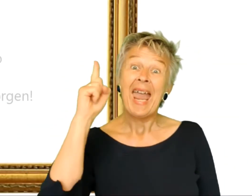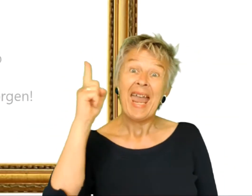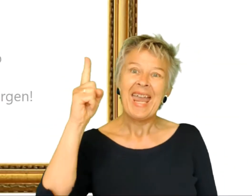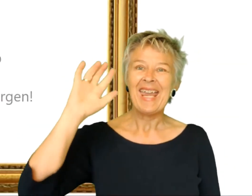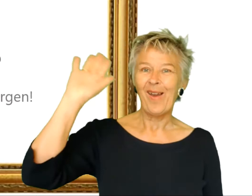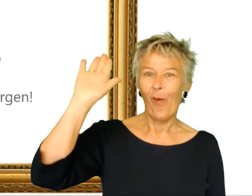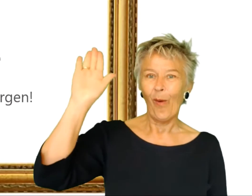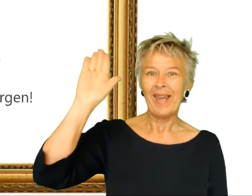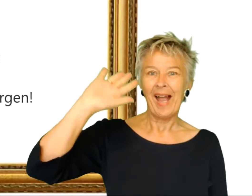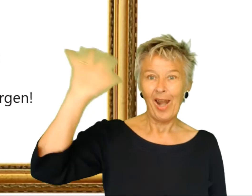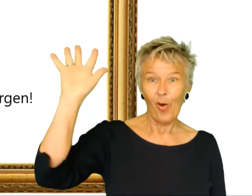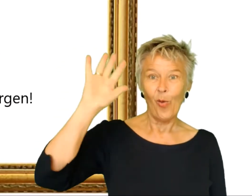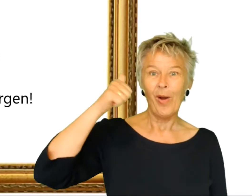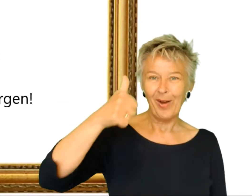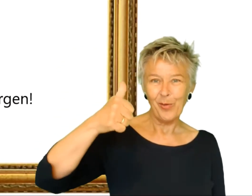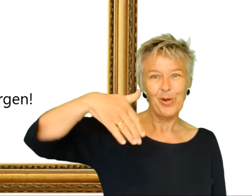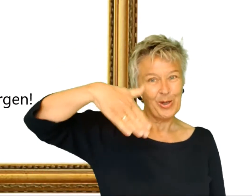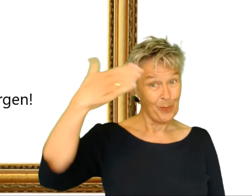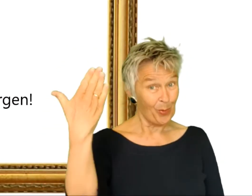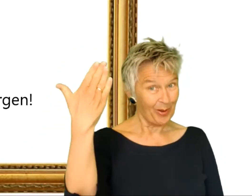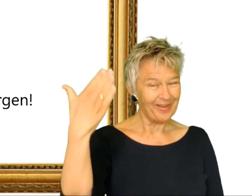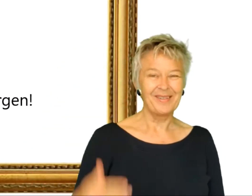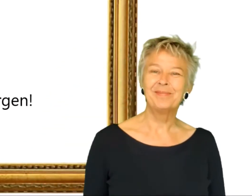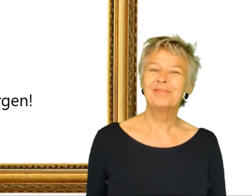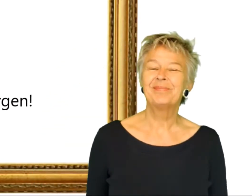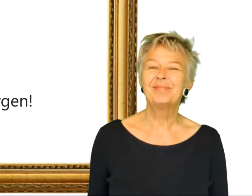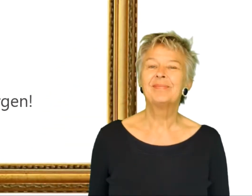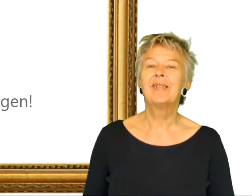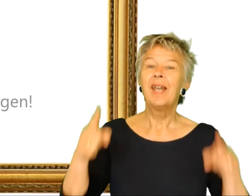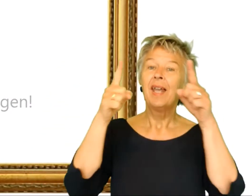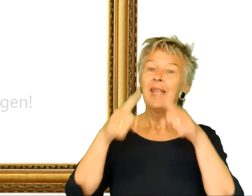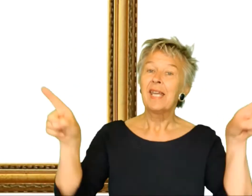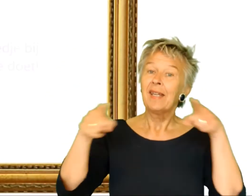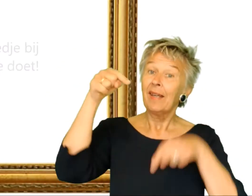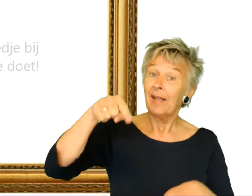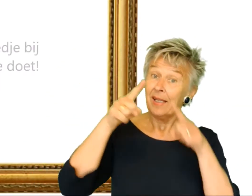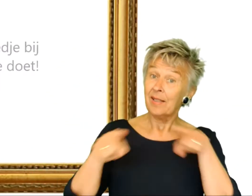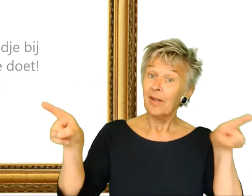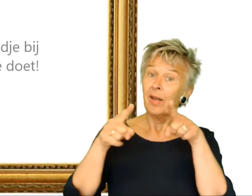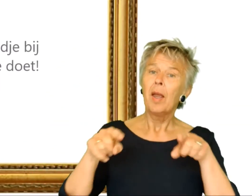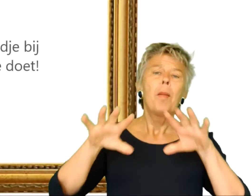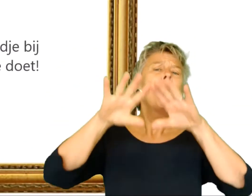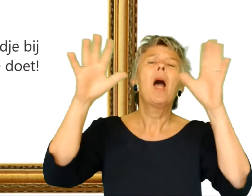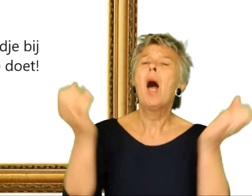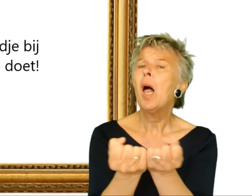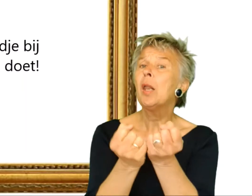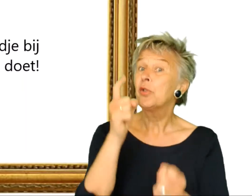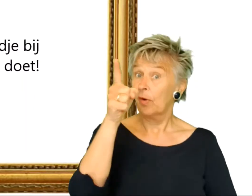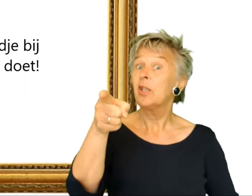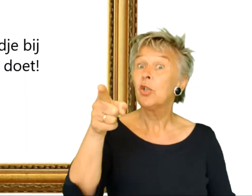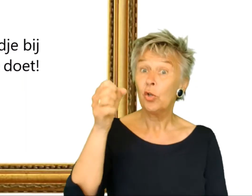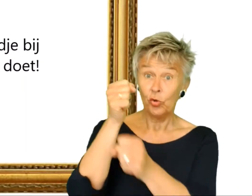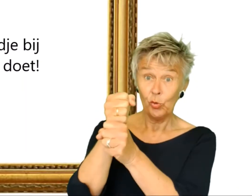Hey, hoi, hallo en goeiemorgen. Zing dit liedje bij alles wat je